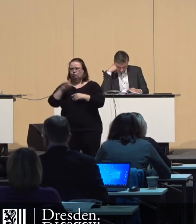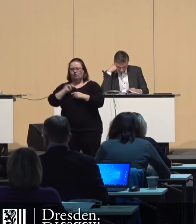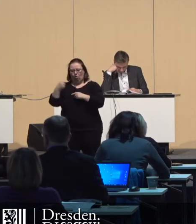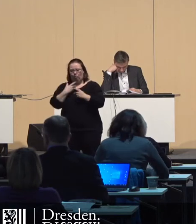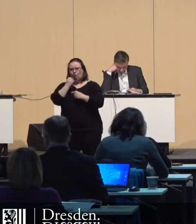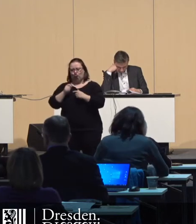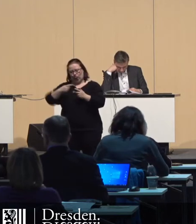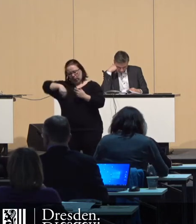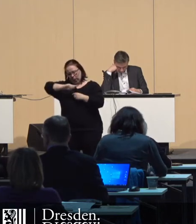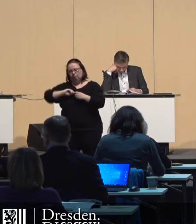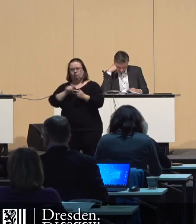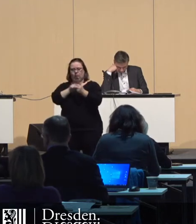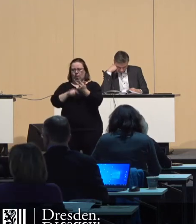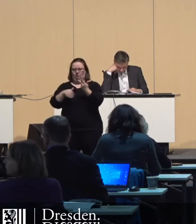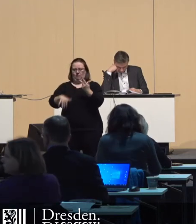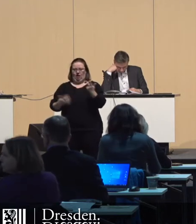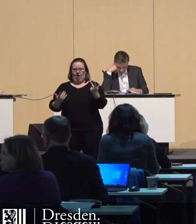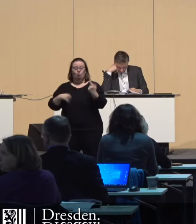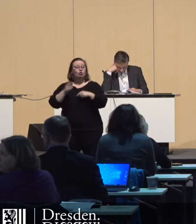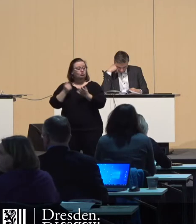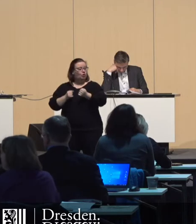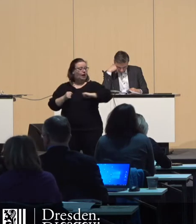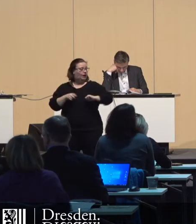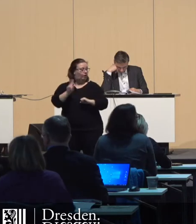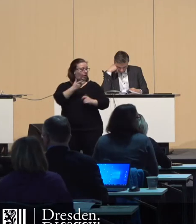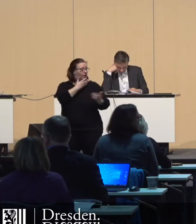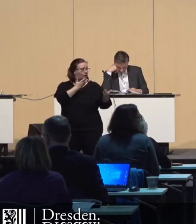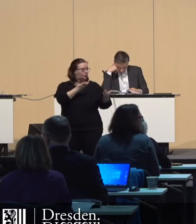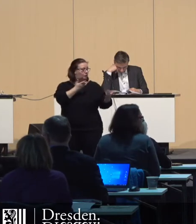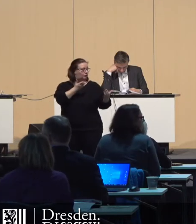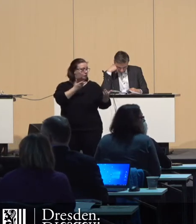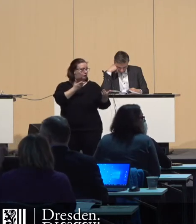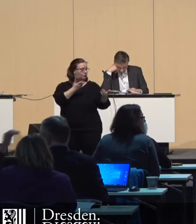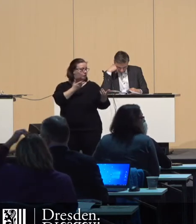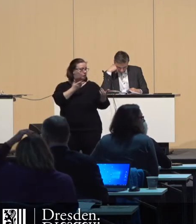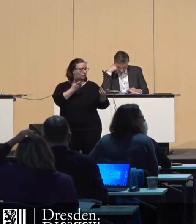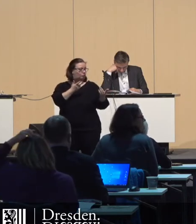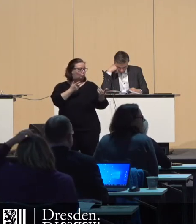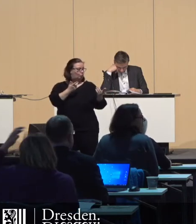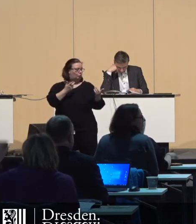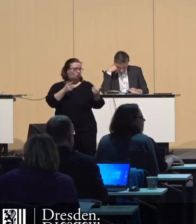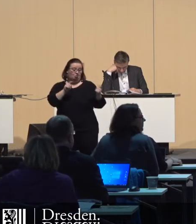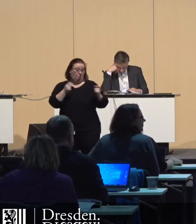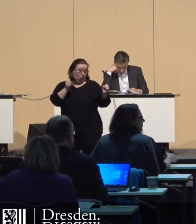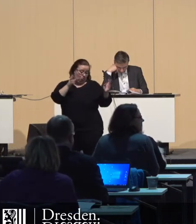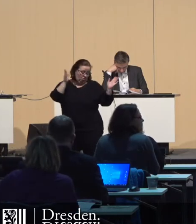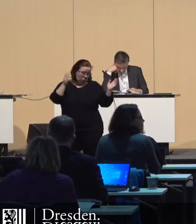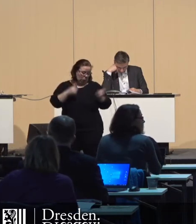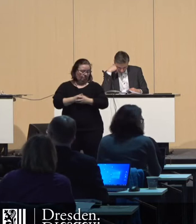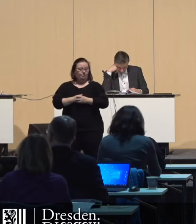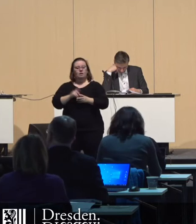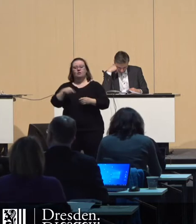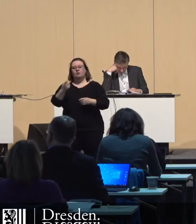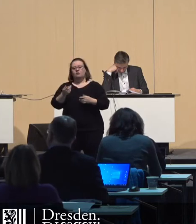bitten, uns es nahezubringen. Fraktion Die Linke wäre in der Debatte, finde ich nicht klug, aber okay.